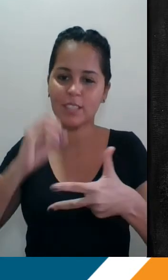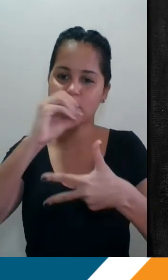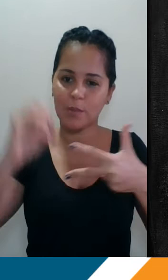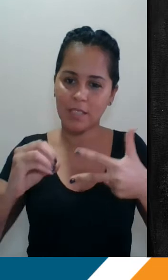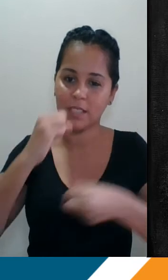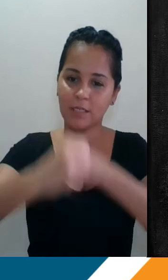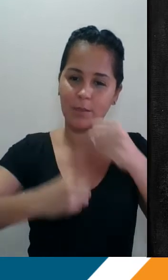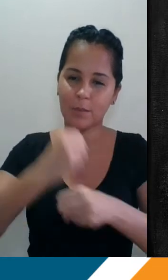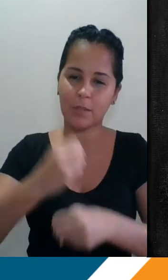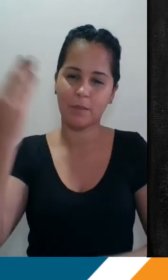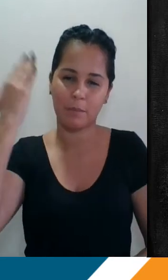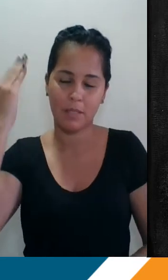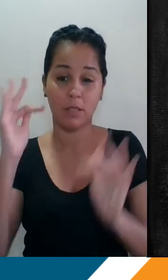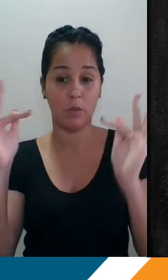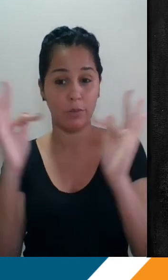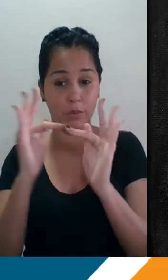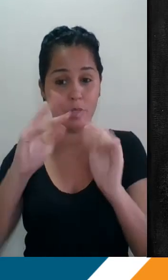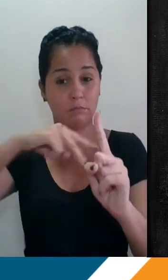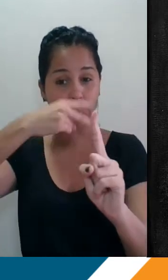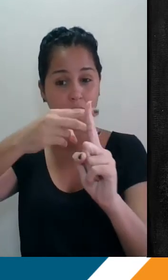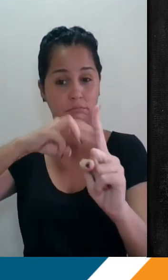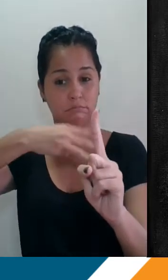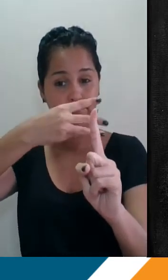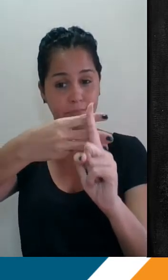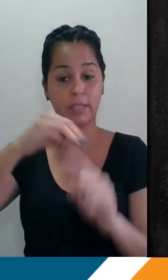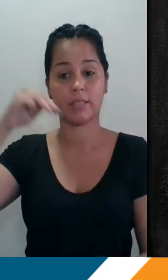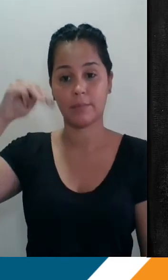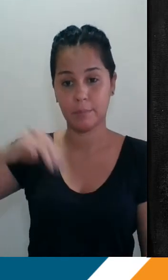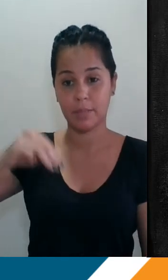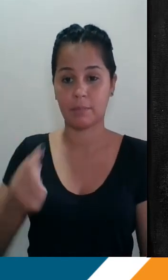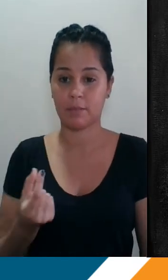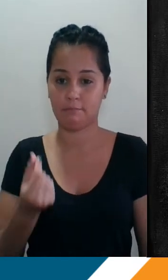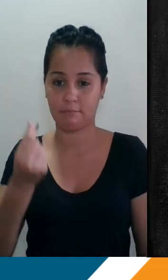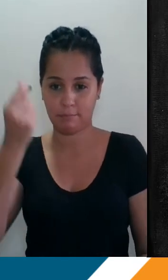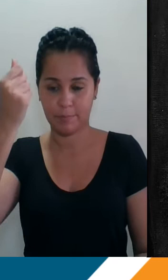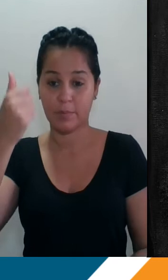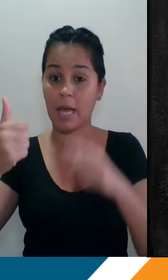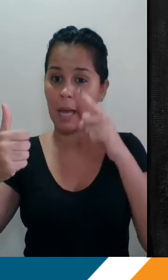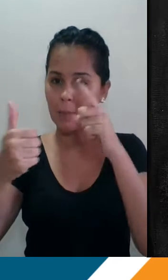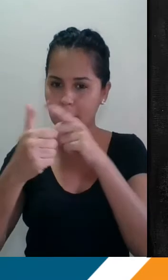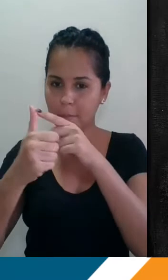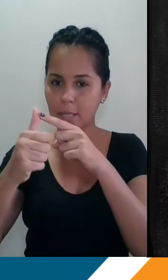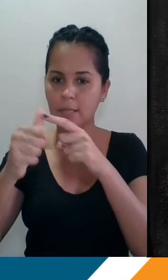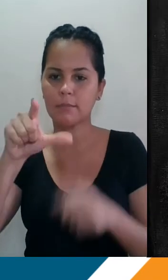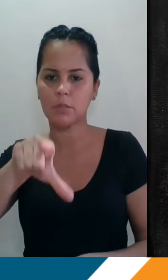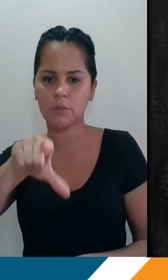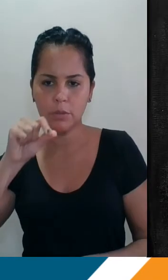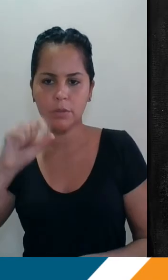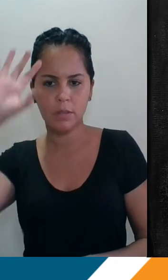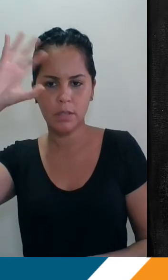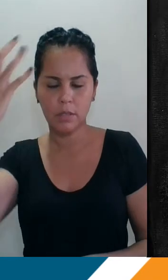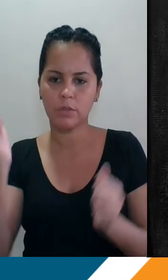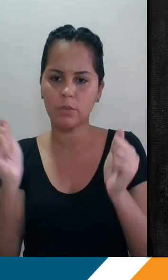passado sobre a função, logaritmo e matemática financeira. Então a primeira questão que eu separei para a gente resolver é a